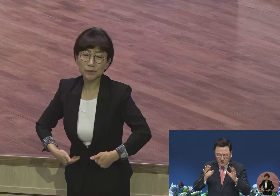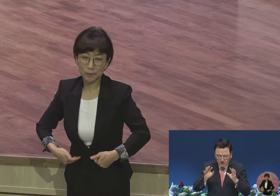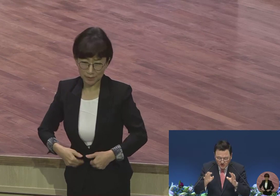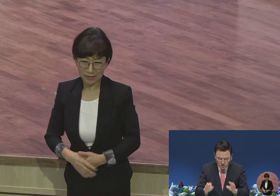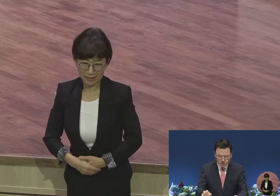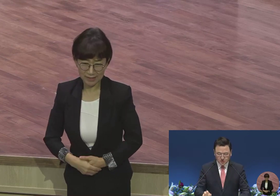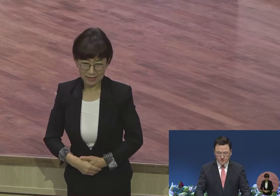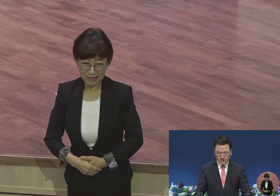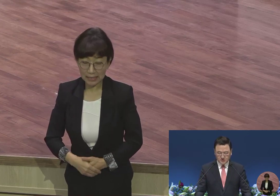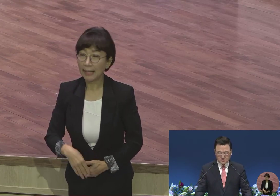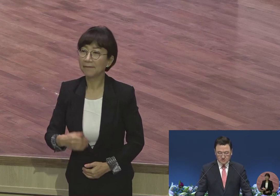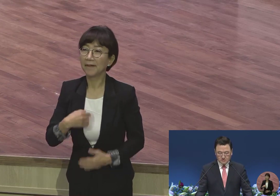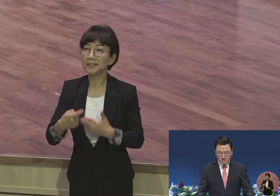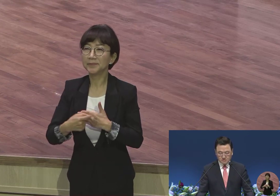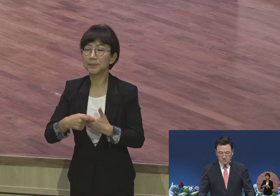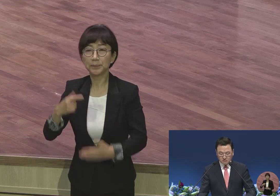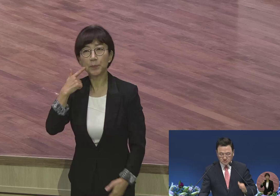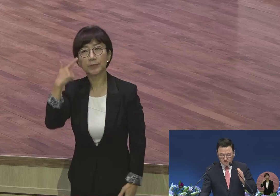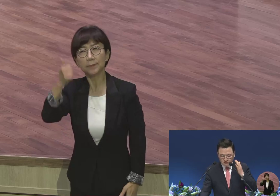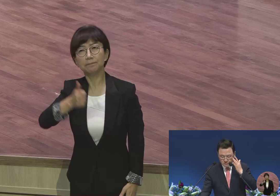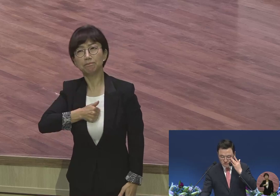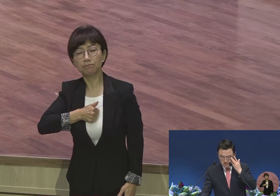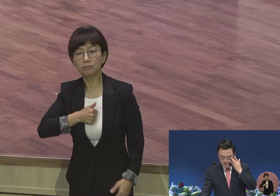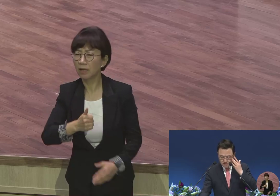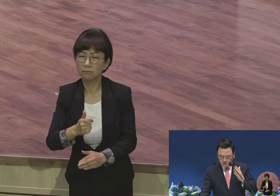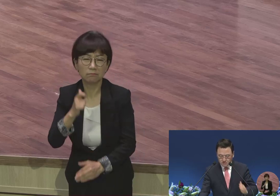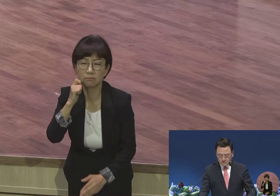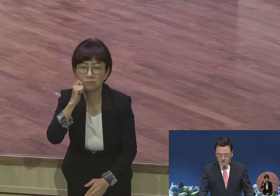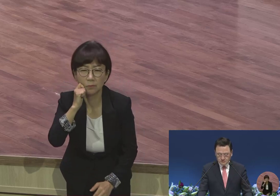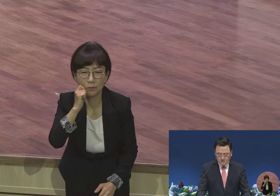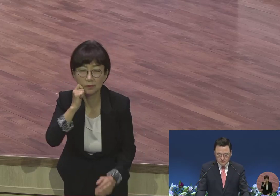하나님 은혜를 내려주시옵소서.